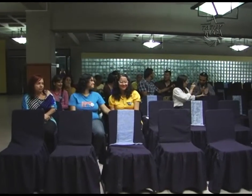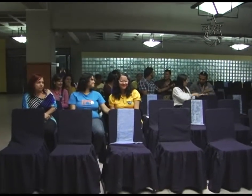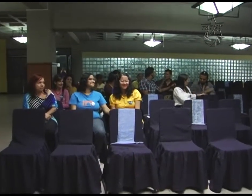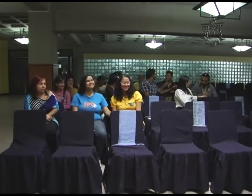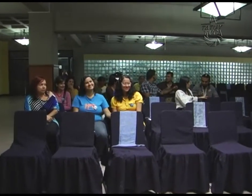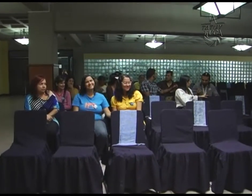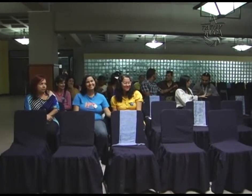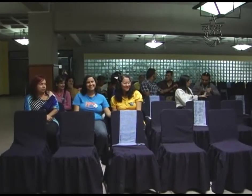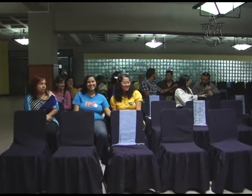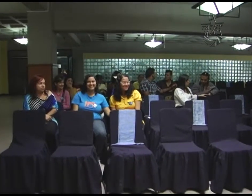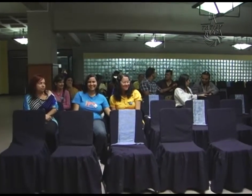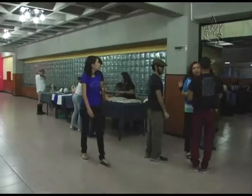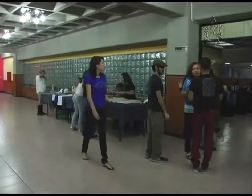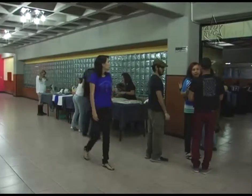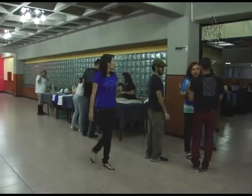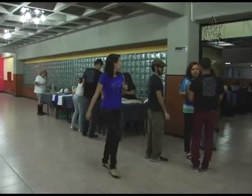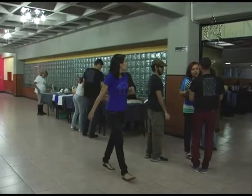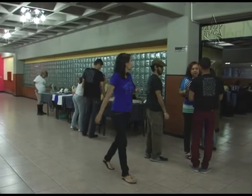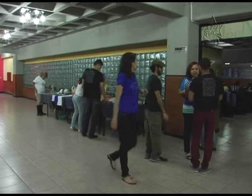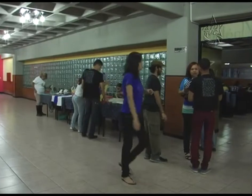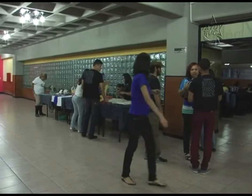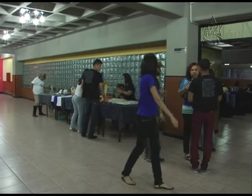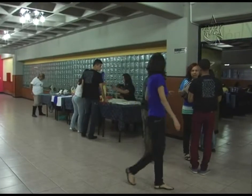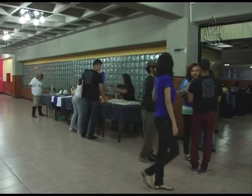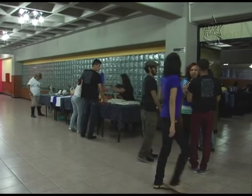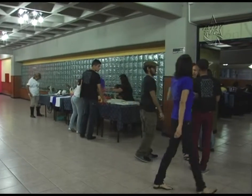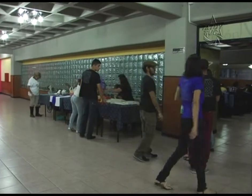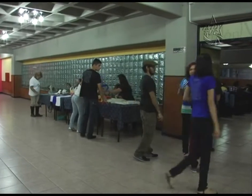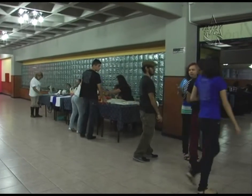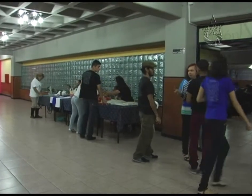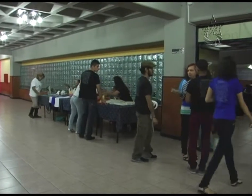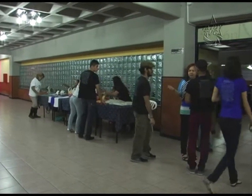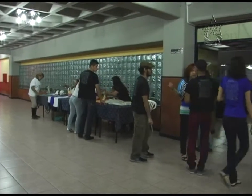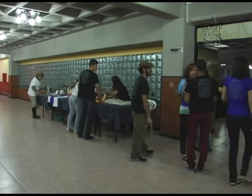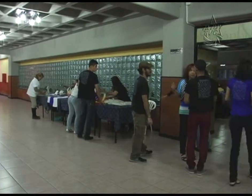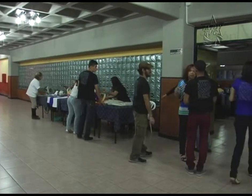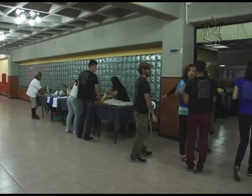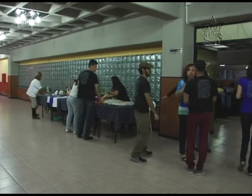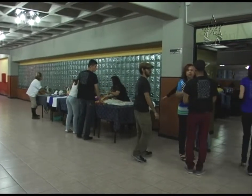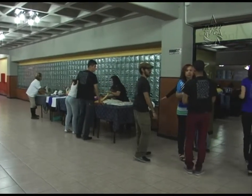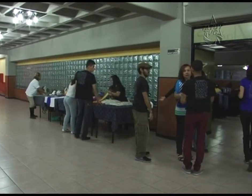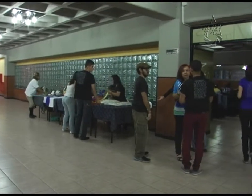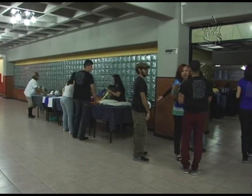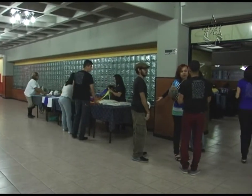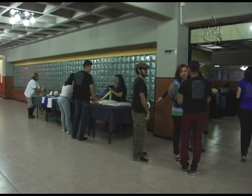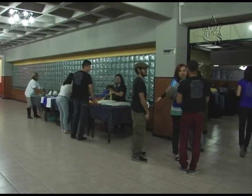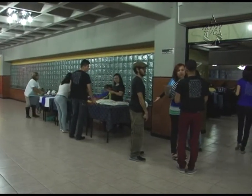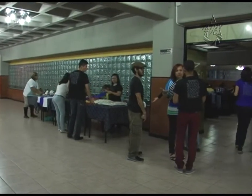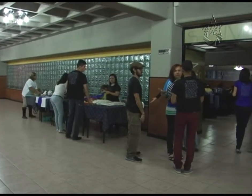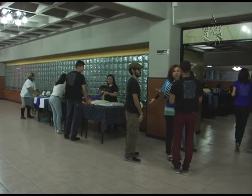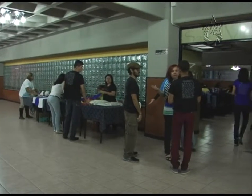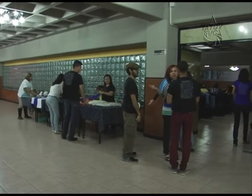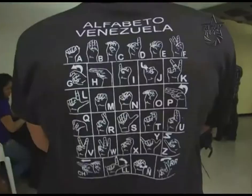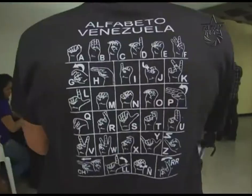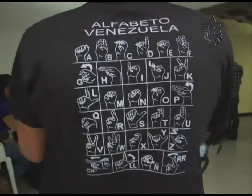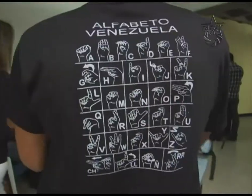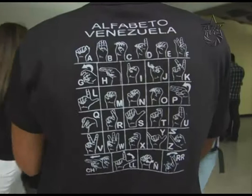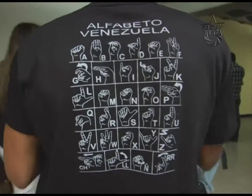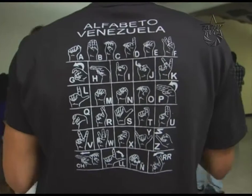Personas Sordas, con el fin de crear conciencia en torno a la necesidad de que exista igualdad de oportunidades y aumente la